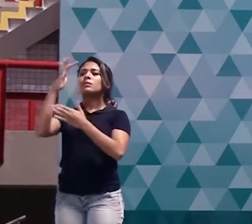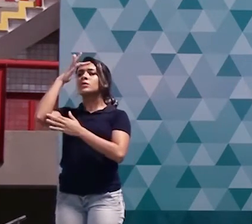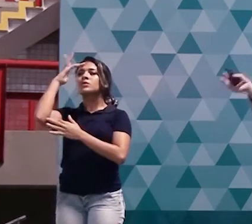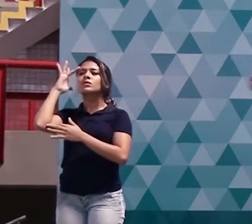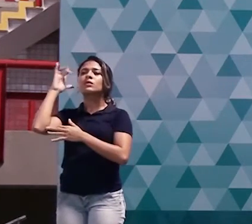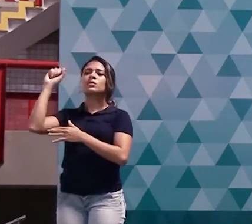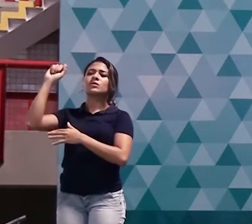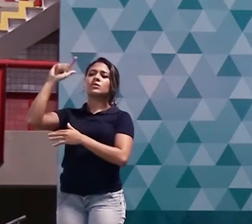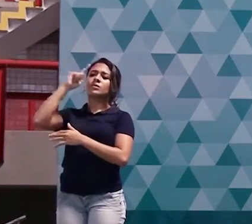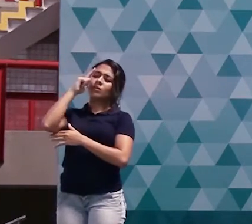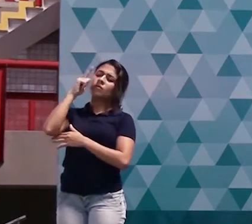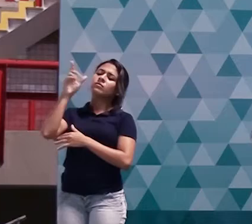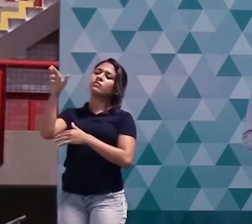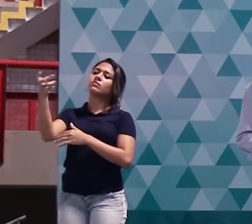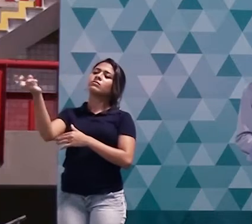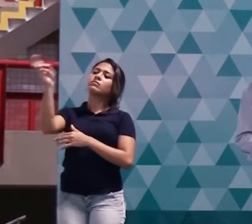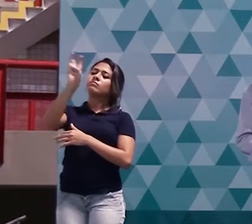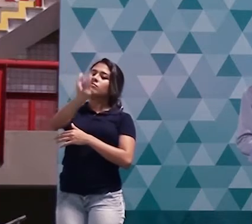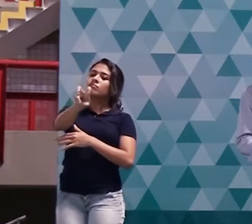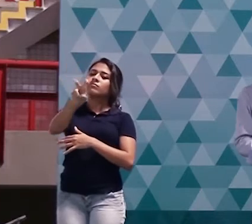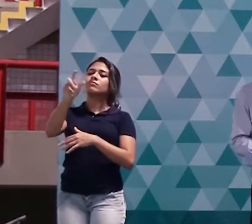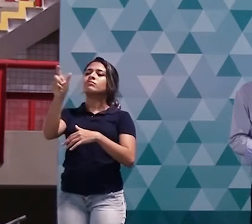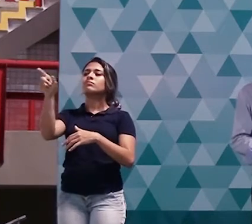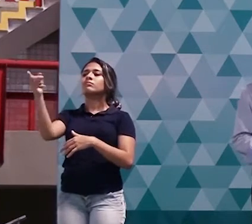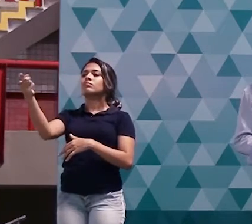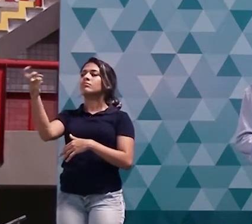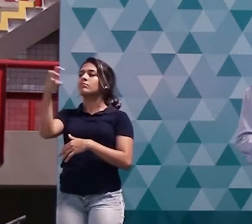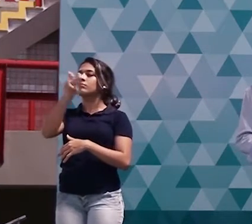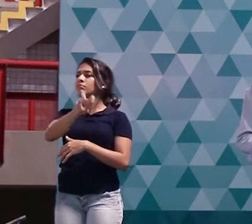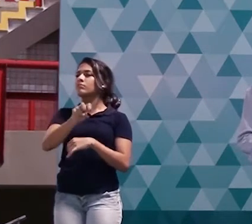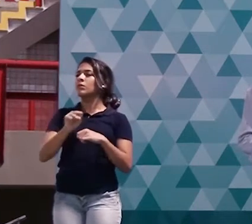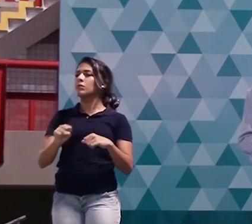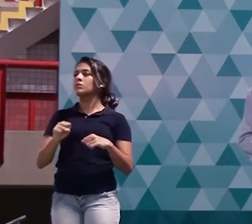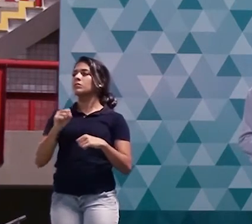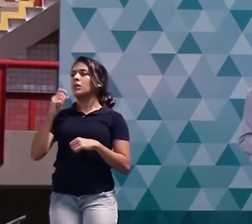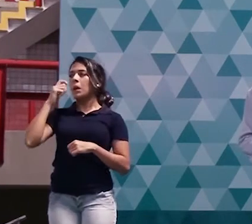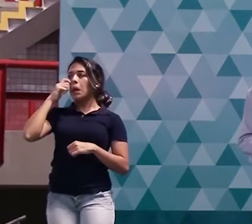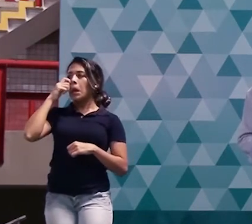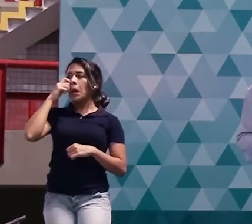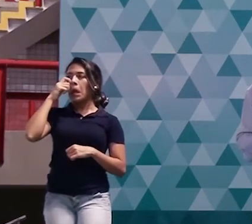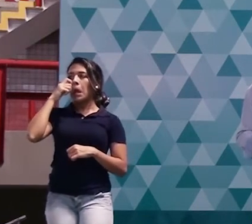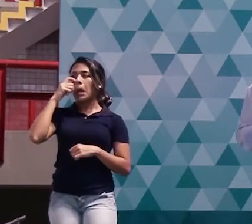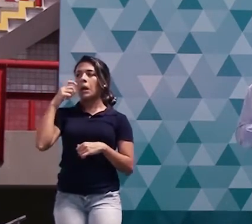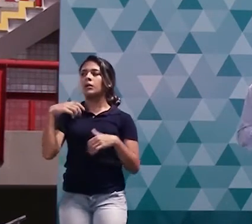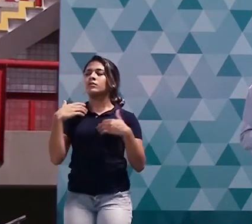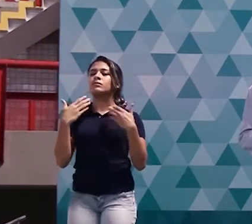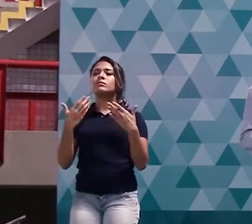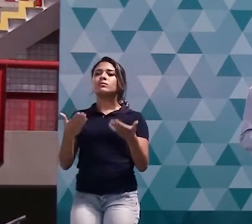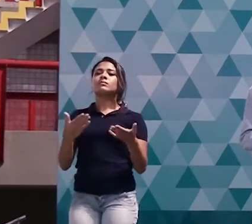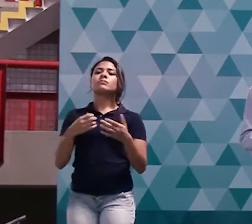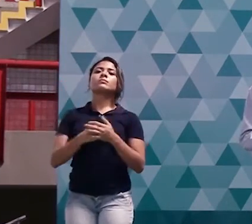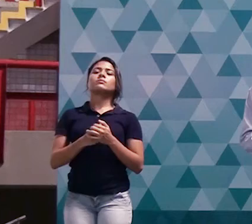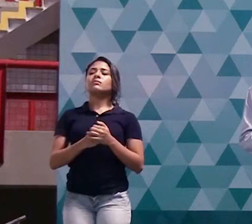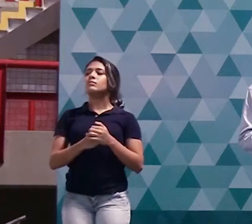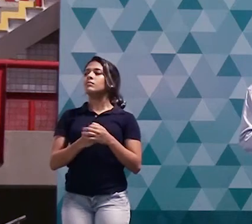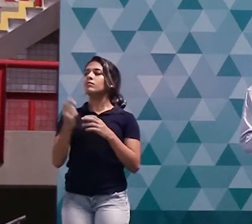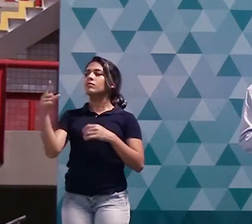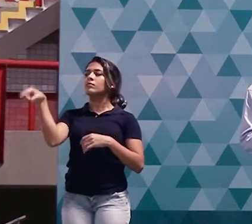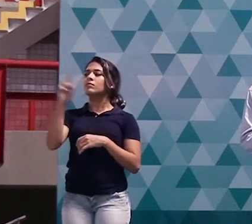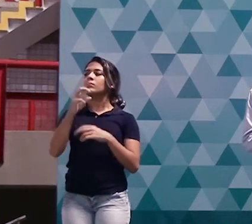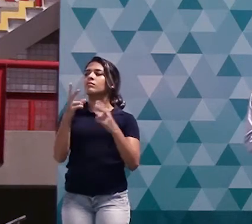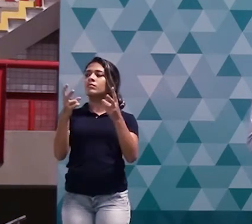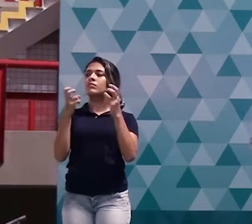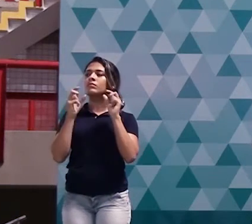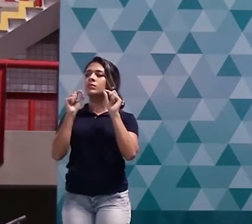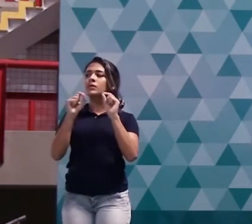rosto aí. Pula para a cadeira de lado, evita aí para não ficar assim. Pois bem, então dessa forma, o que você vai perceber é